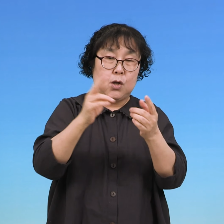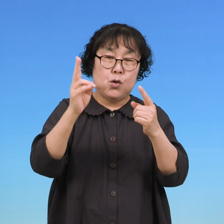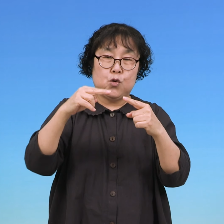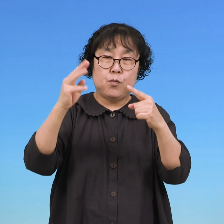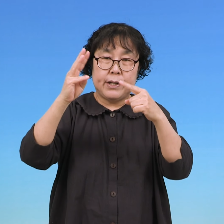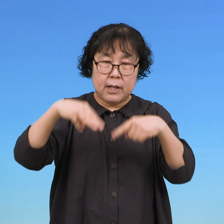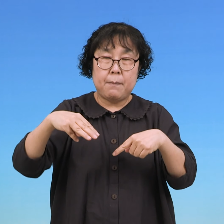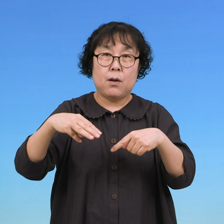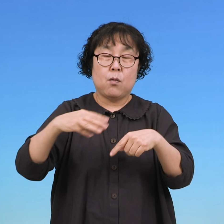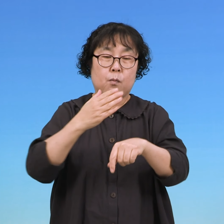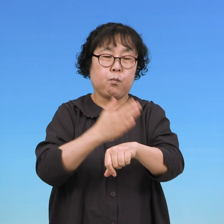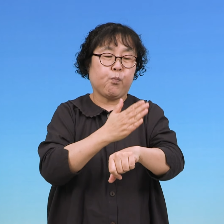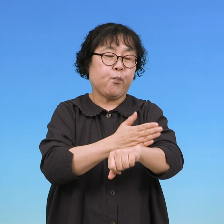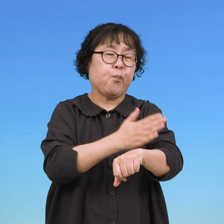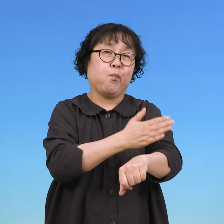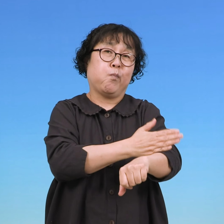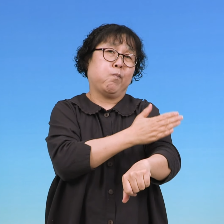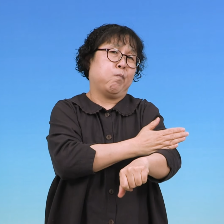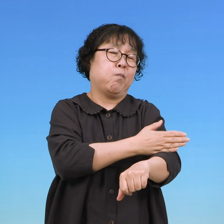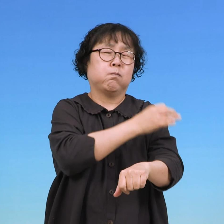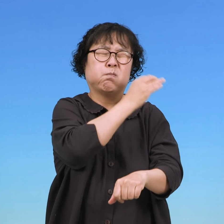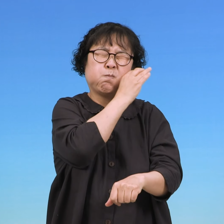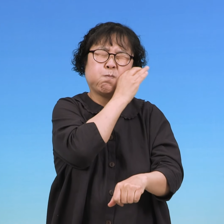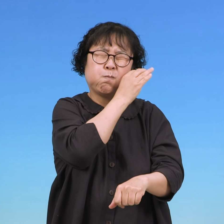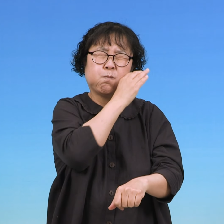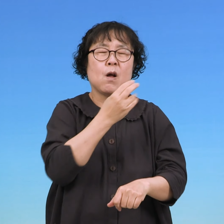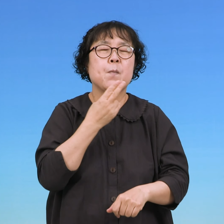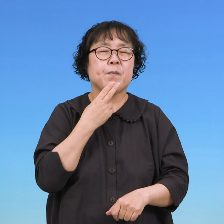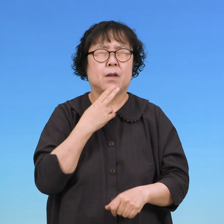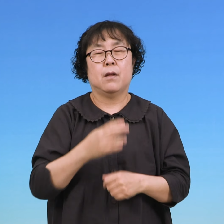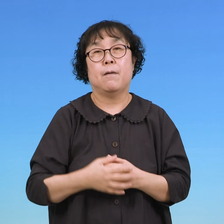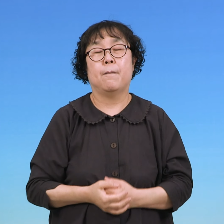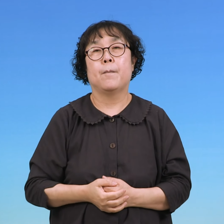통계치는 두 배, 세 배로 과장해도 부끄러워하지 않는 것이다.